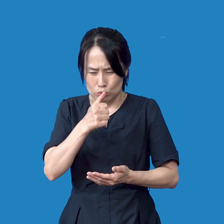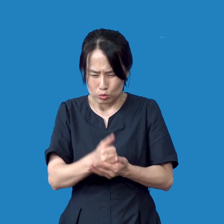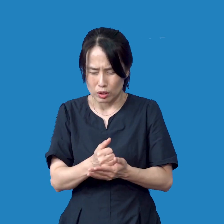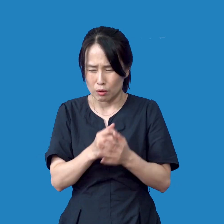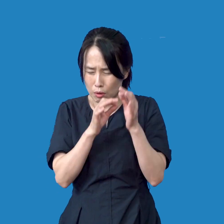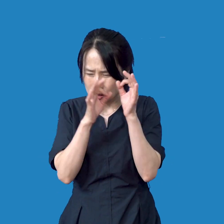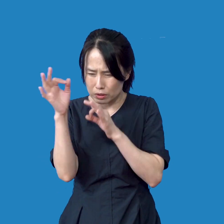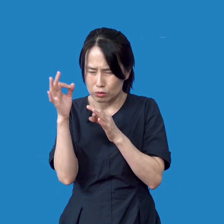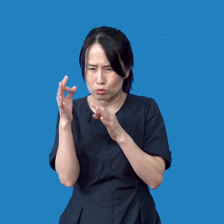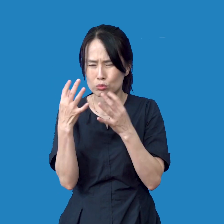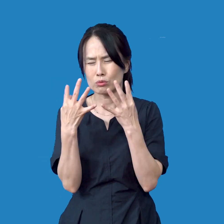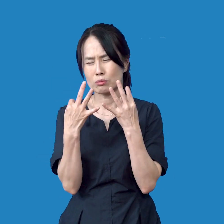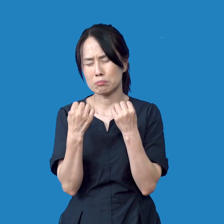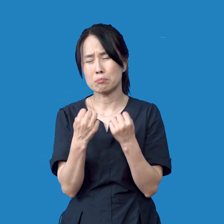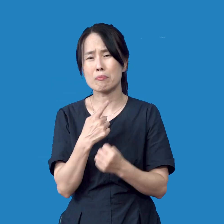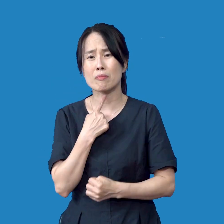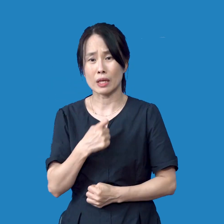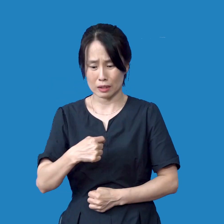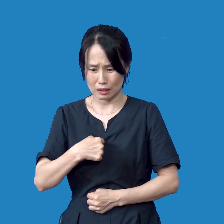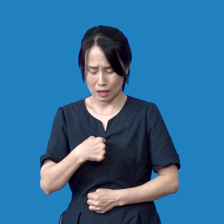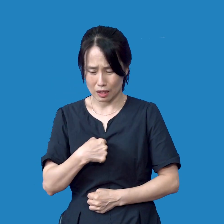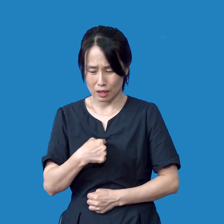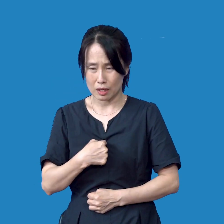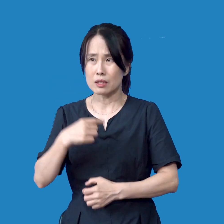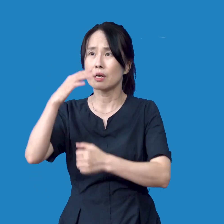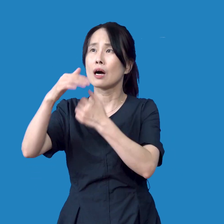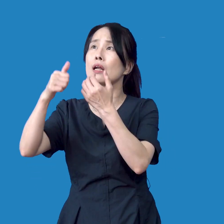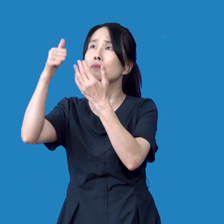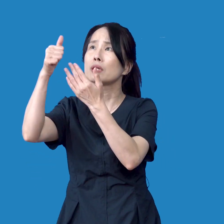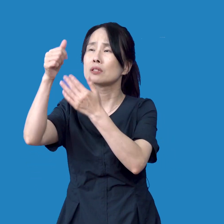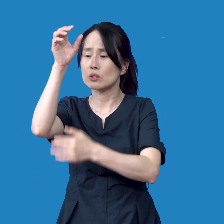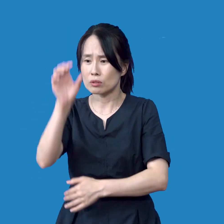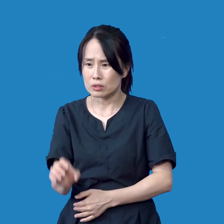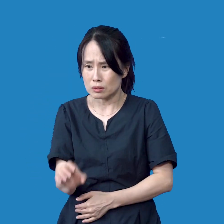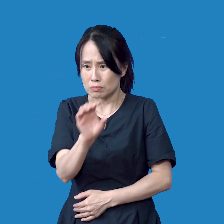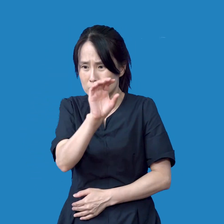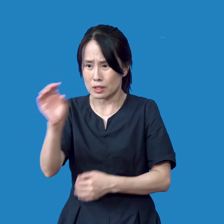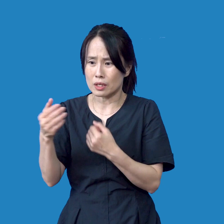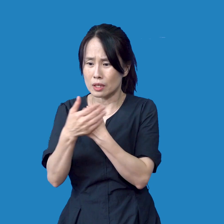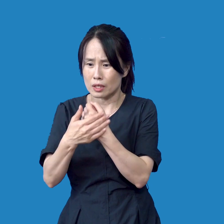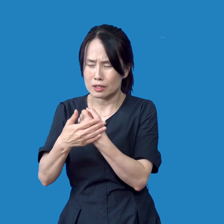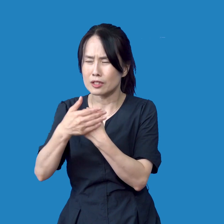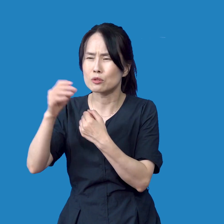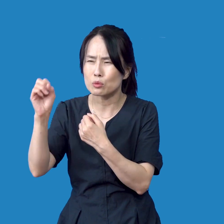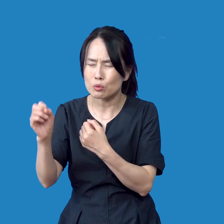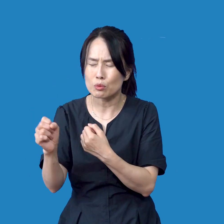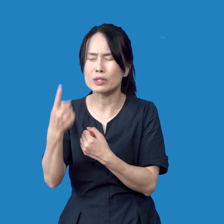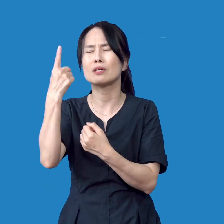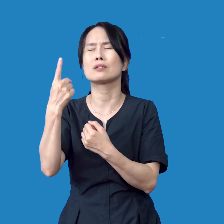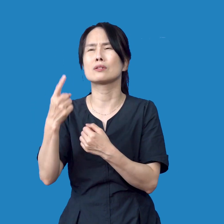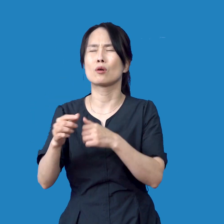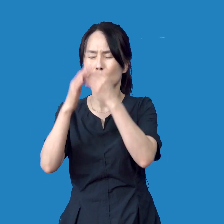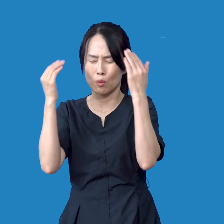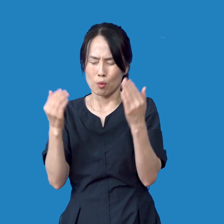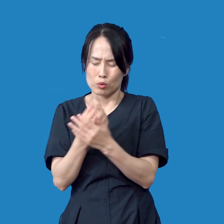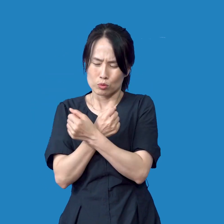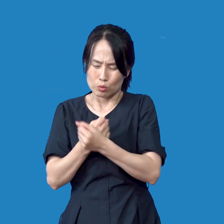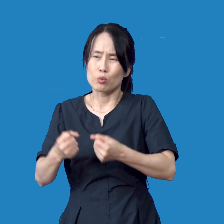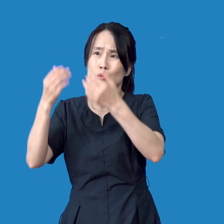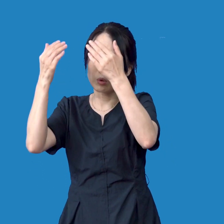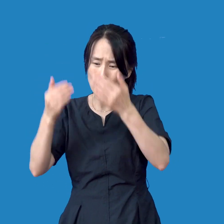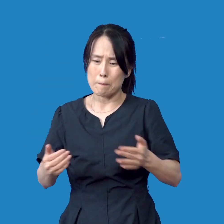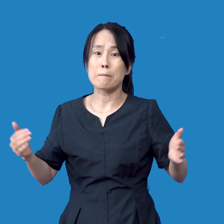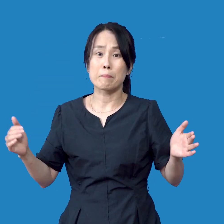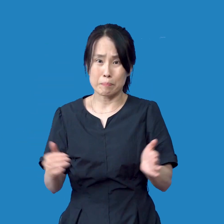죄와 허물로 만신창이가 된 나를 하나님께서 십자가의 은혜로 다 덮어주시고 용서해 주셨지